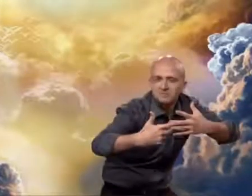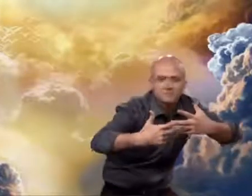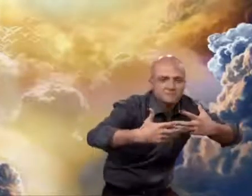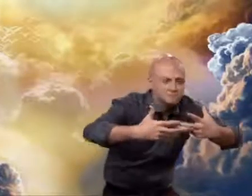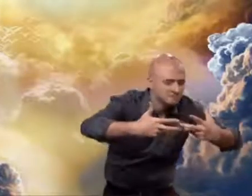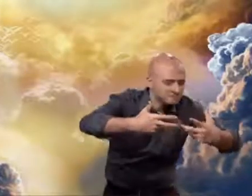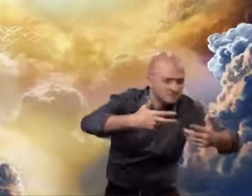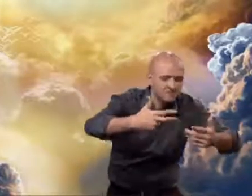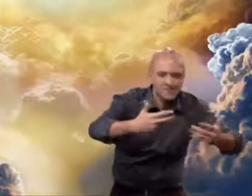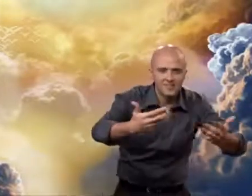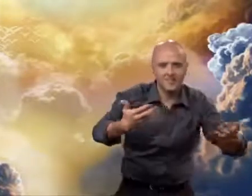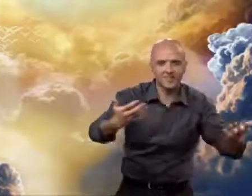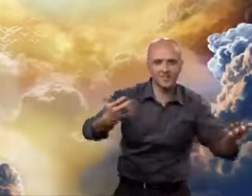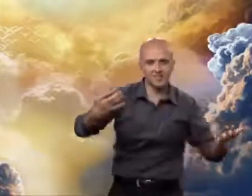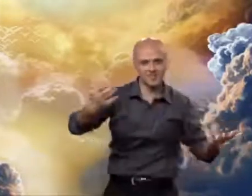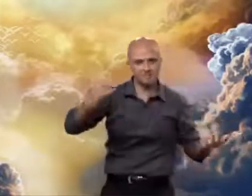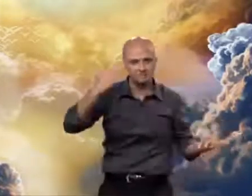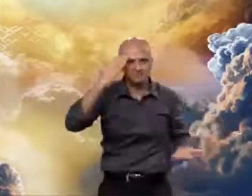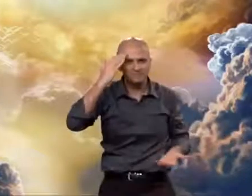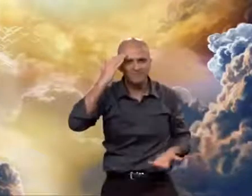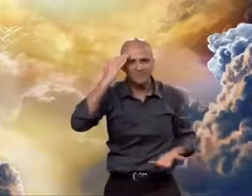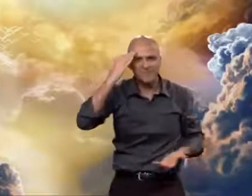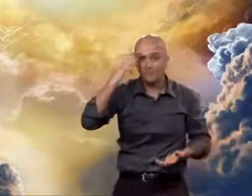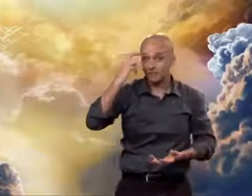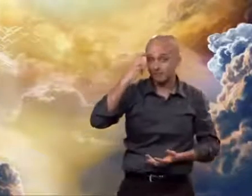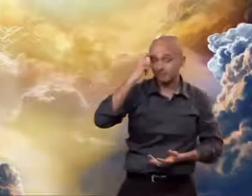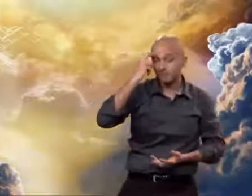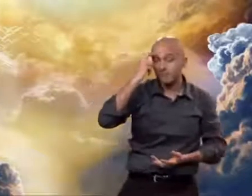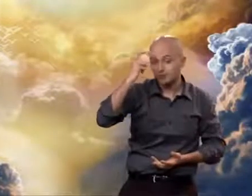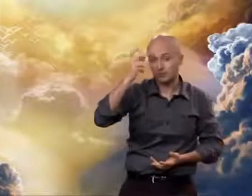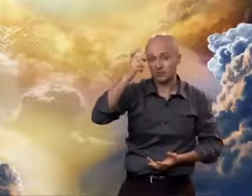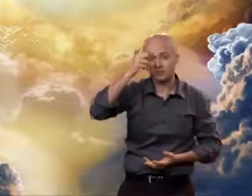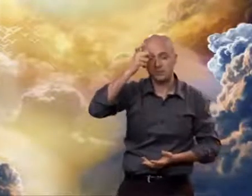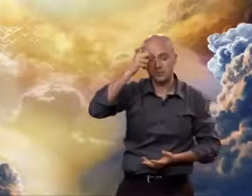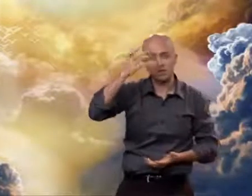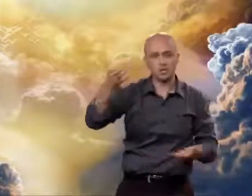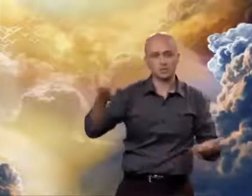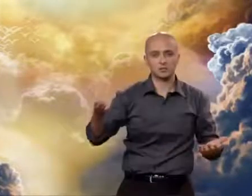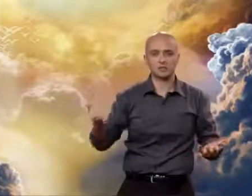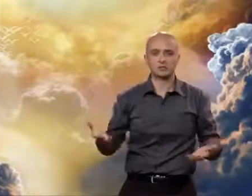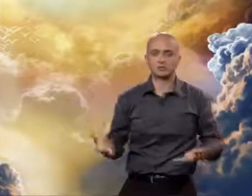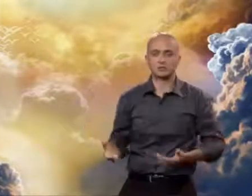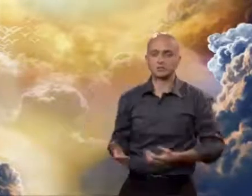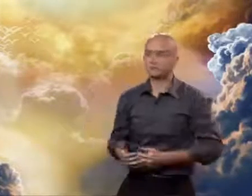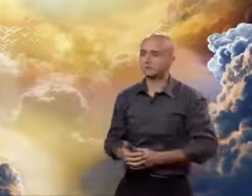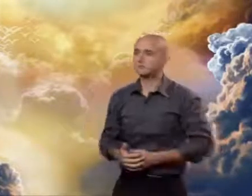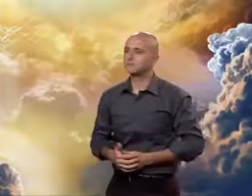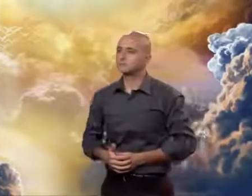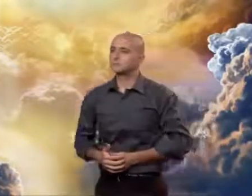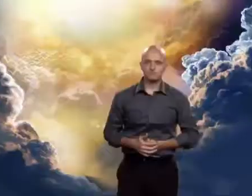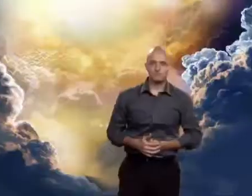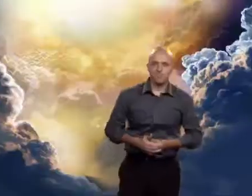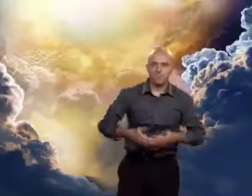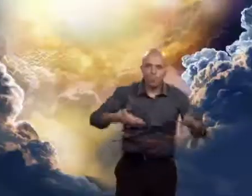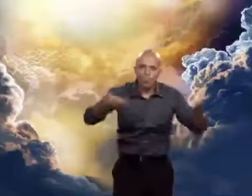pela Bíblia como espíritos de demônios. A tentativa de comunicar-se com eles foi proibida sob pena de